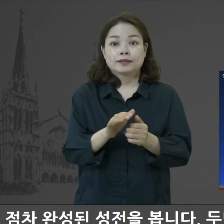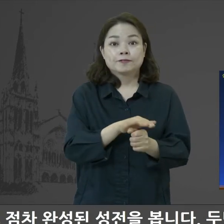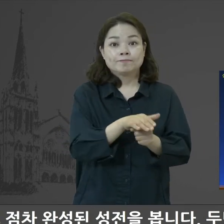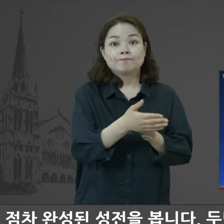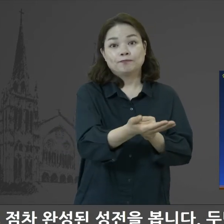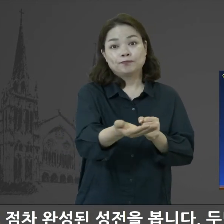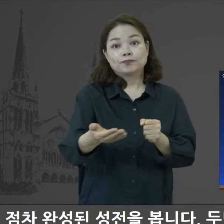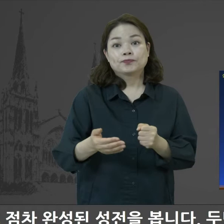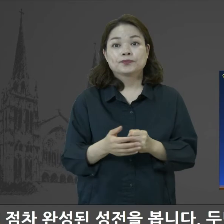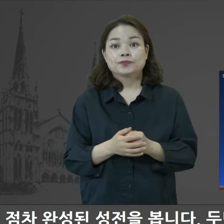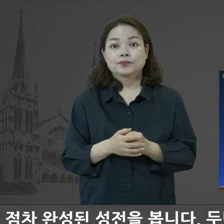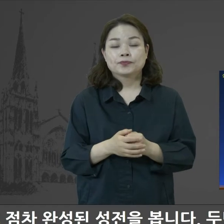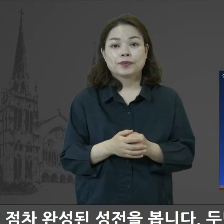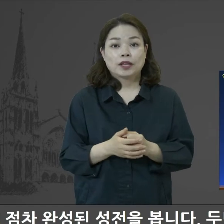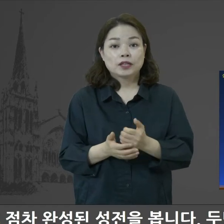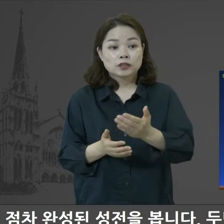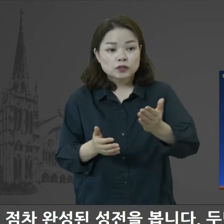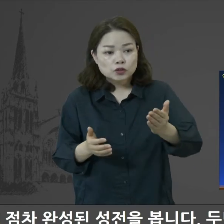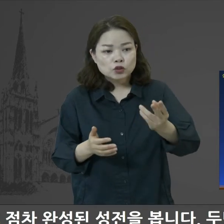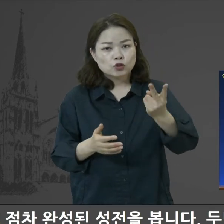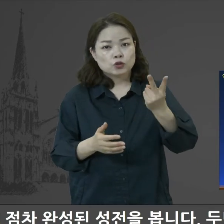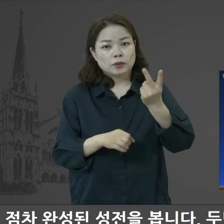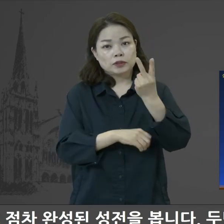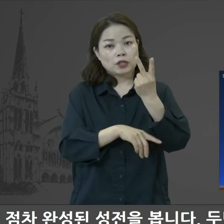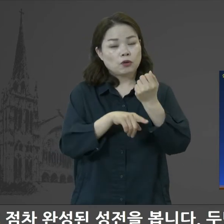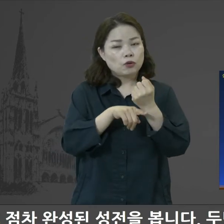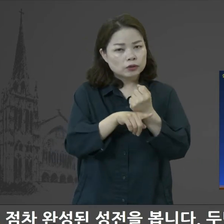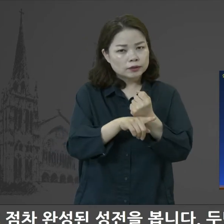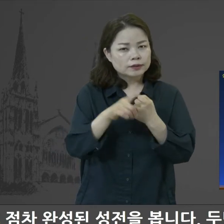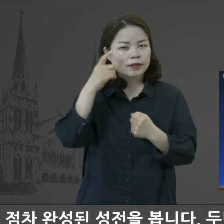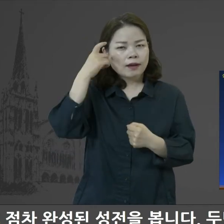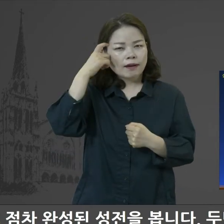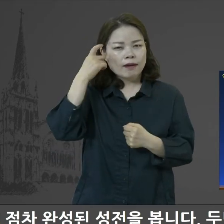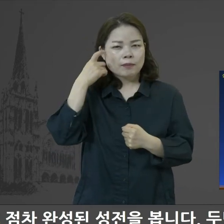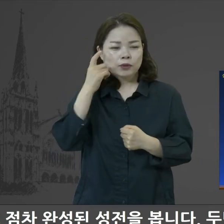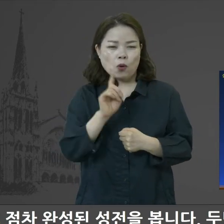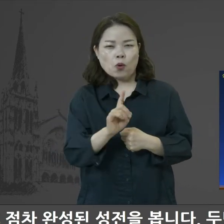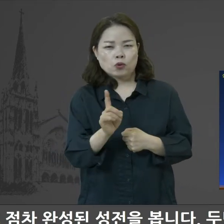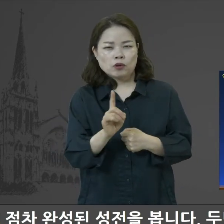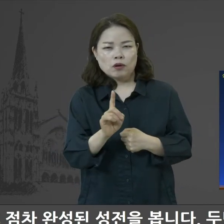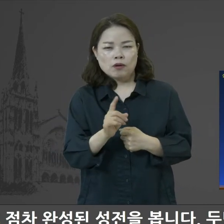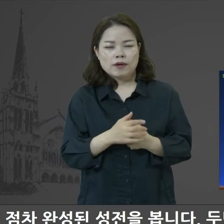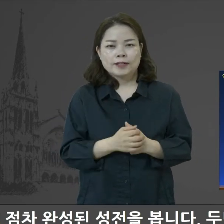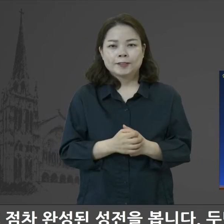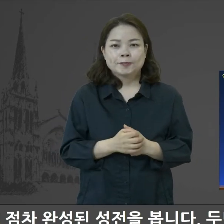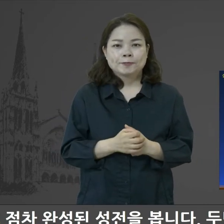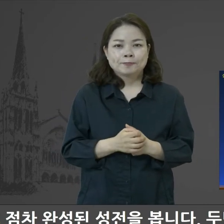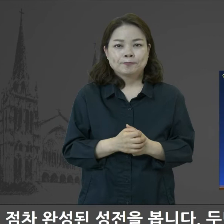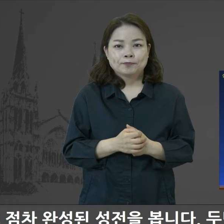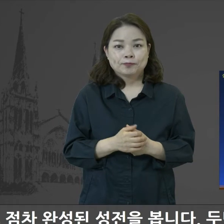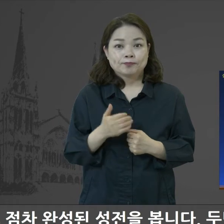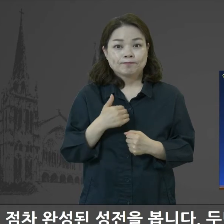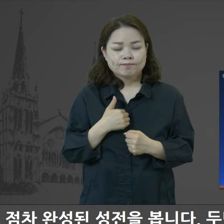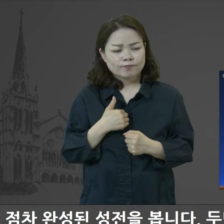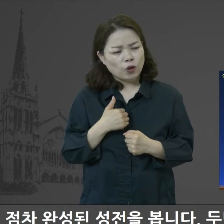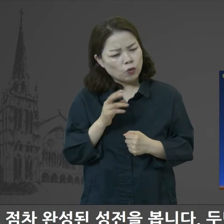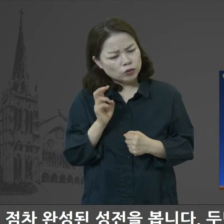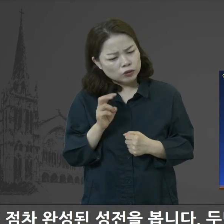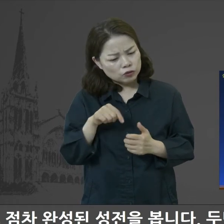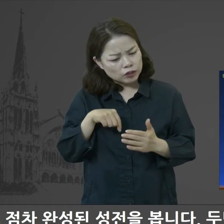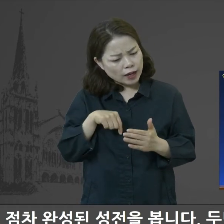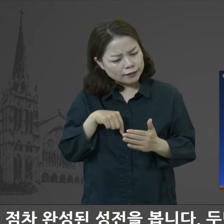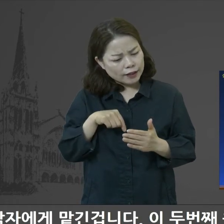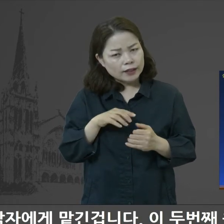여러분, 여러분은 이 두 번째 원리를 대하면서 어떤 생각이 드십니까? 저는 행여나 우리